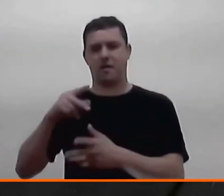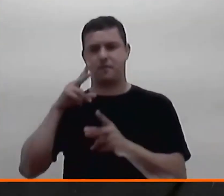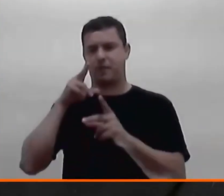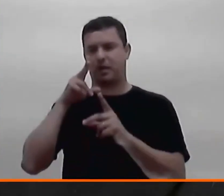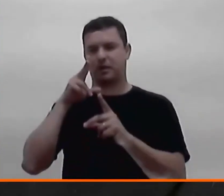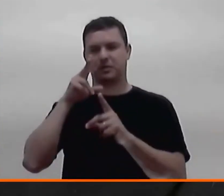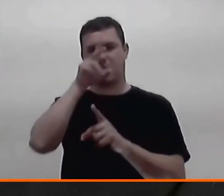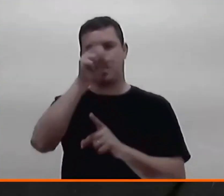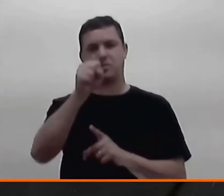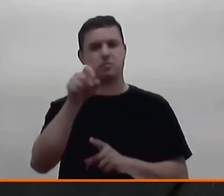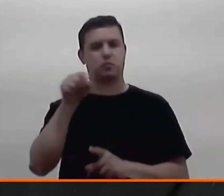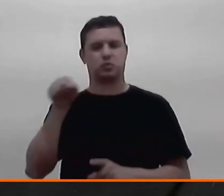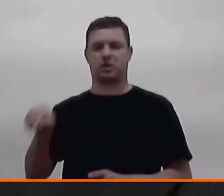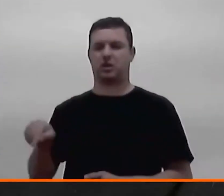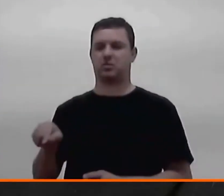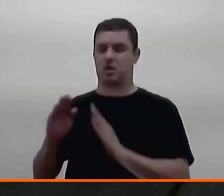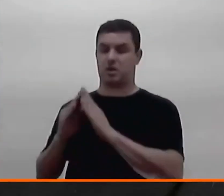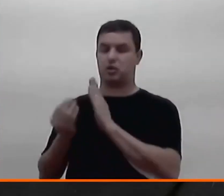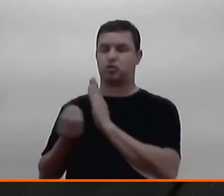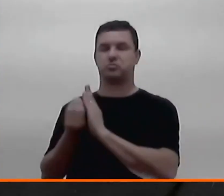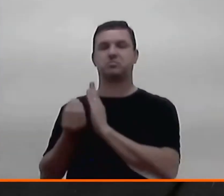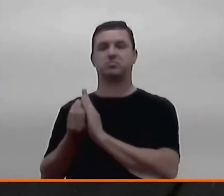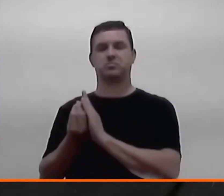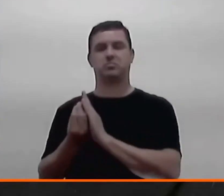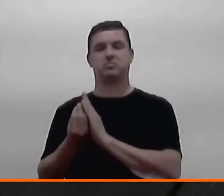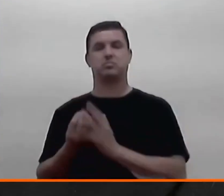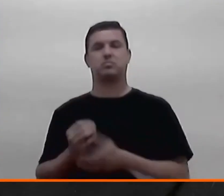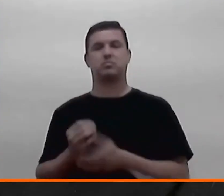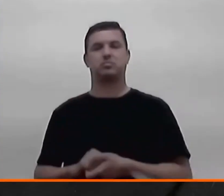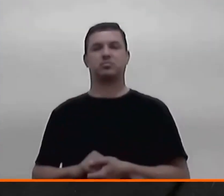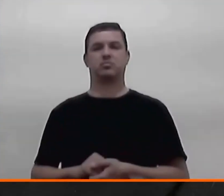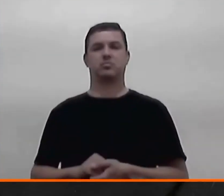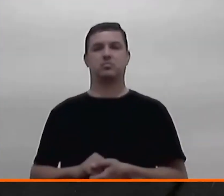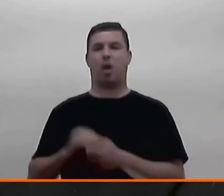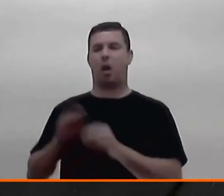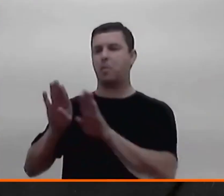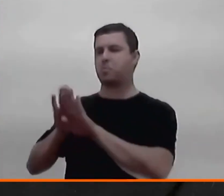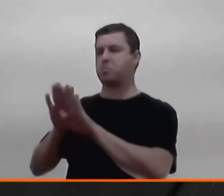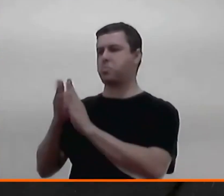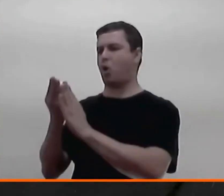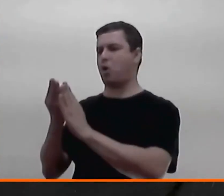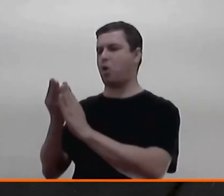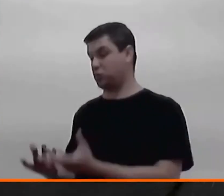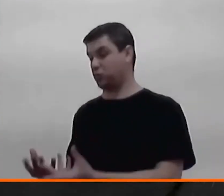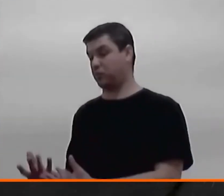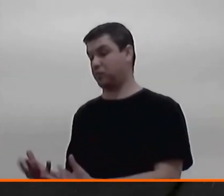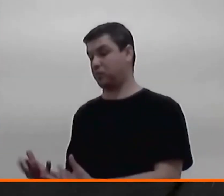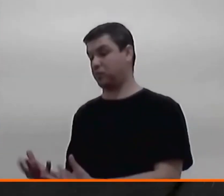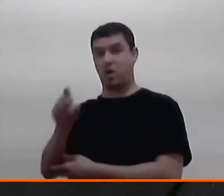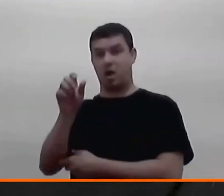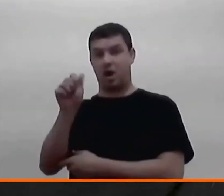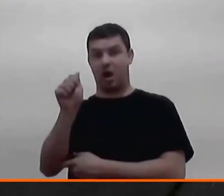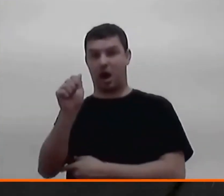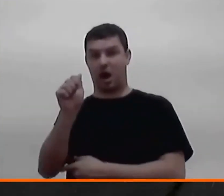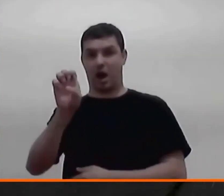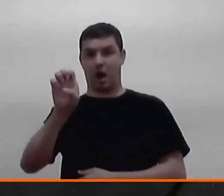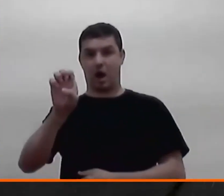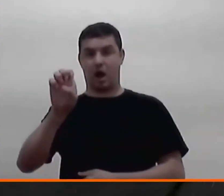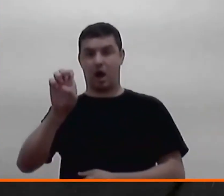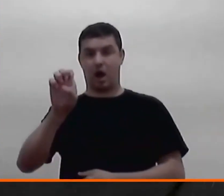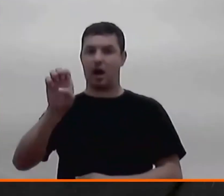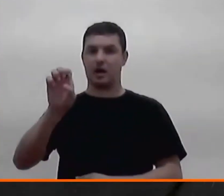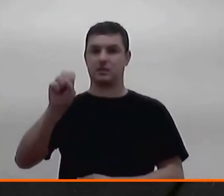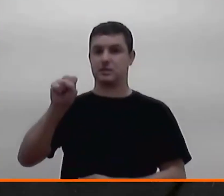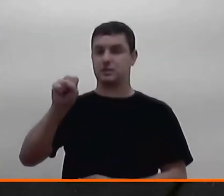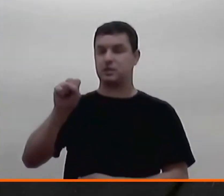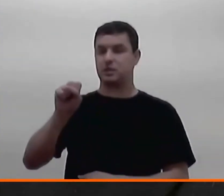ela. E a versão melhor é, as portas do Hades não prevalecerão contra